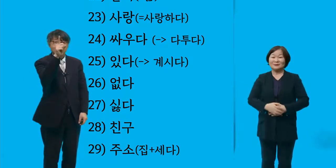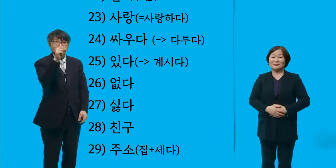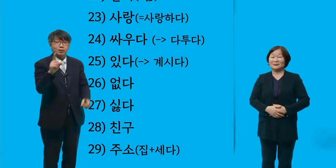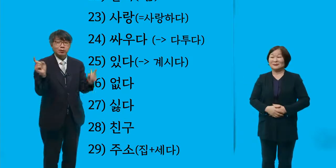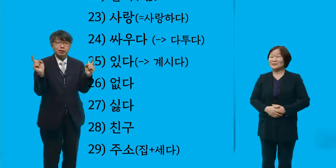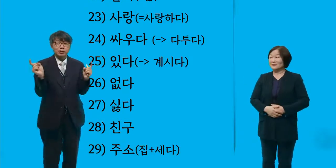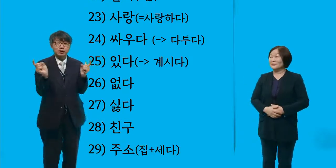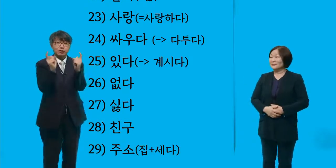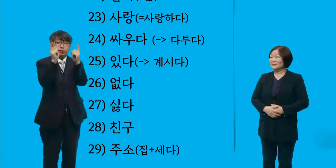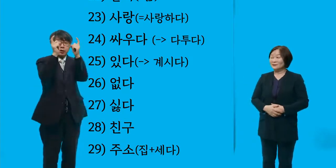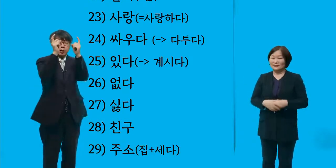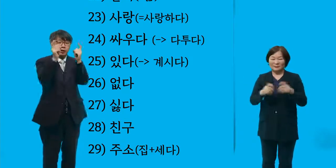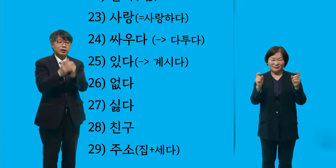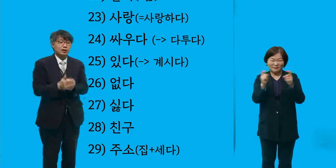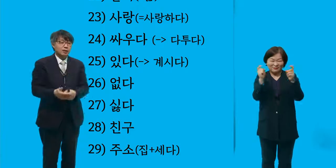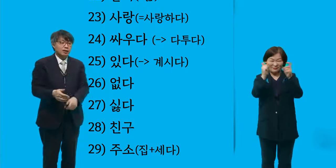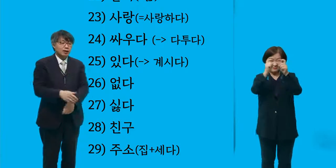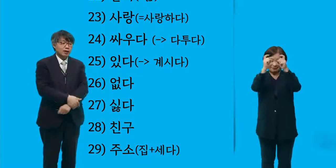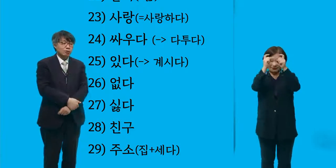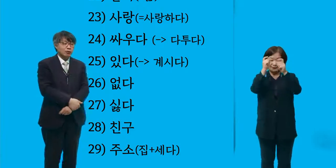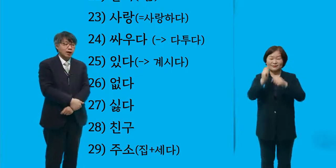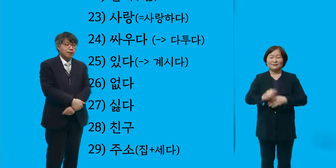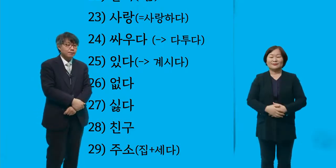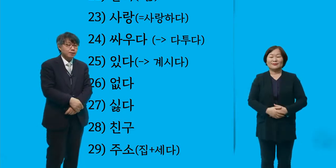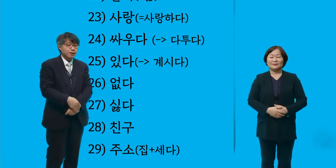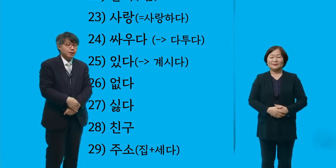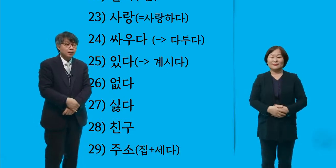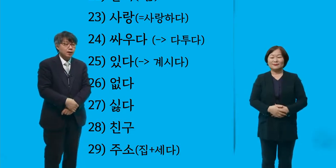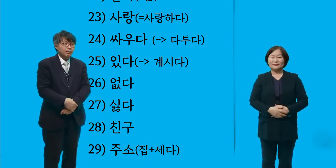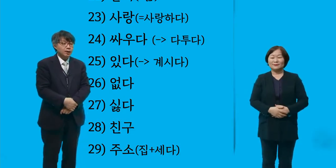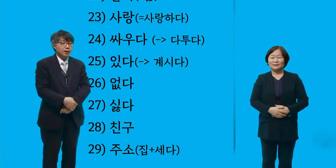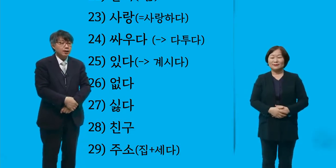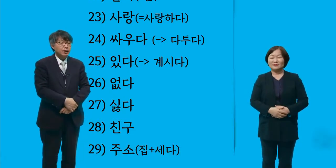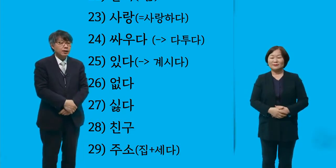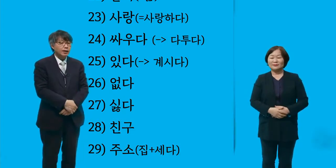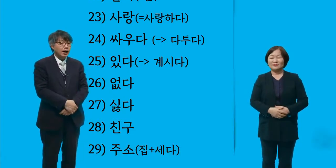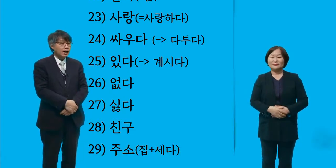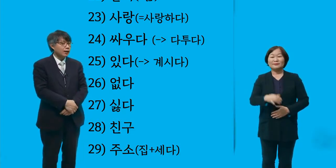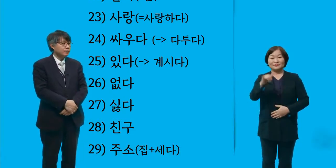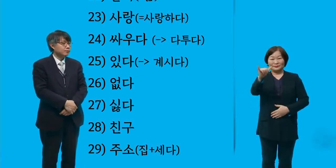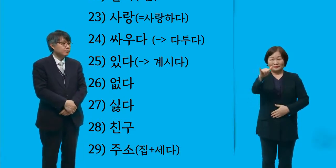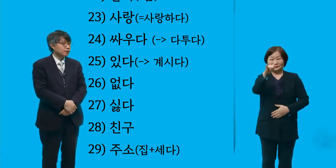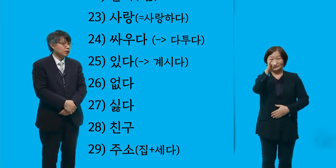듯한 표정을 서로 이렇게 하는 겁니다. 다투다. 그 다음에 있다.